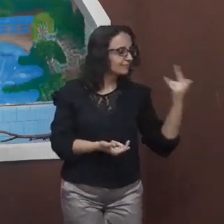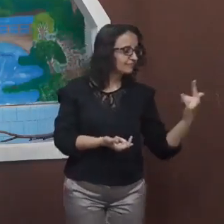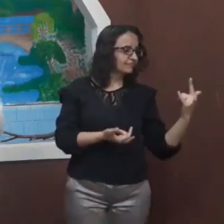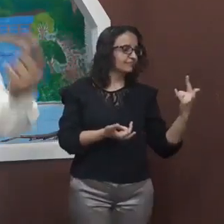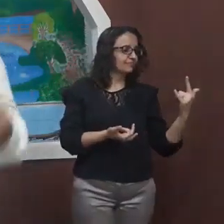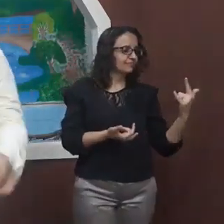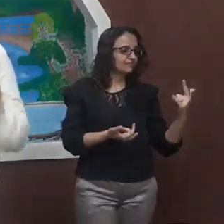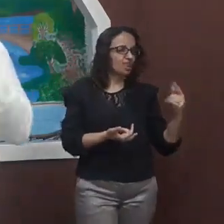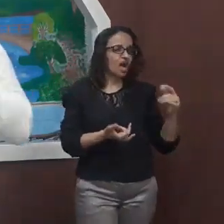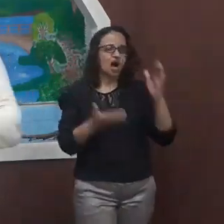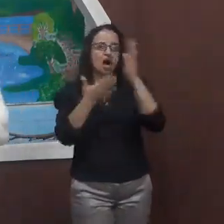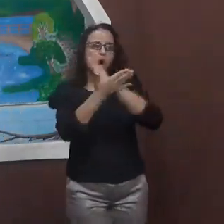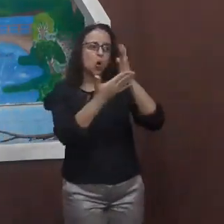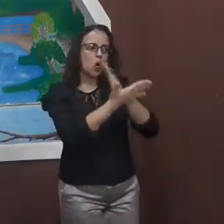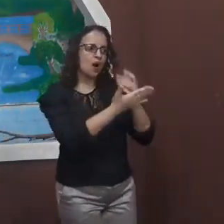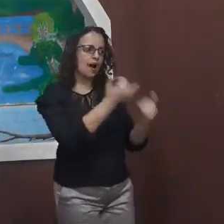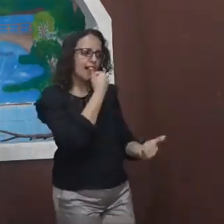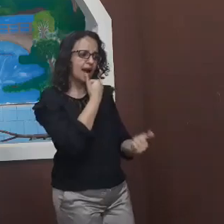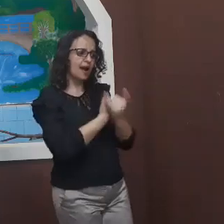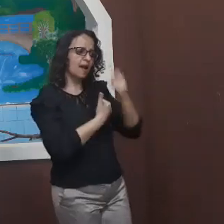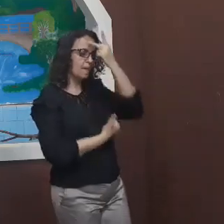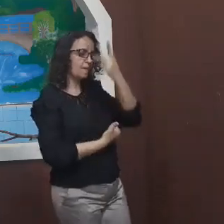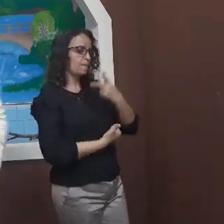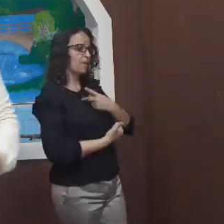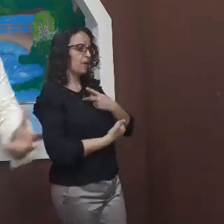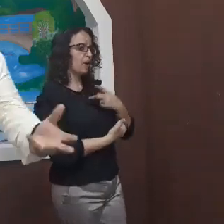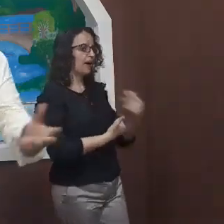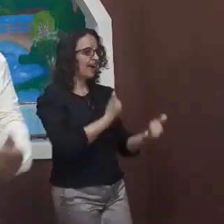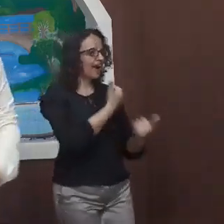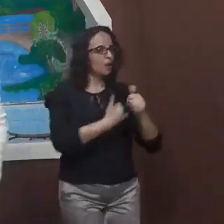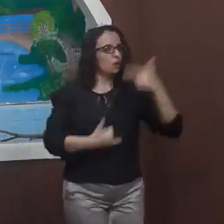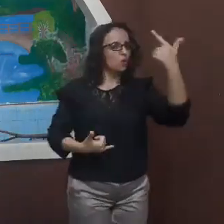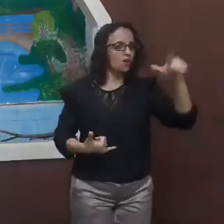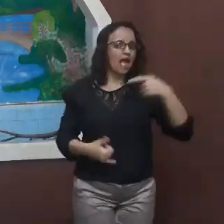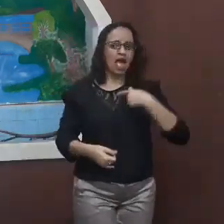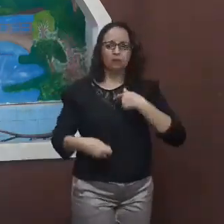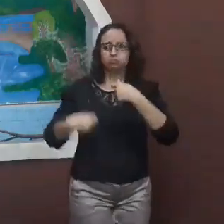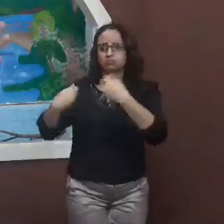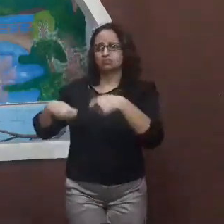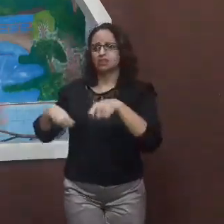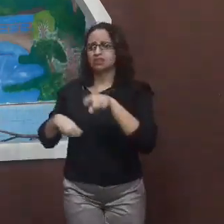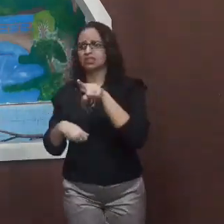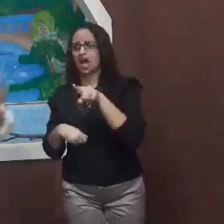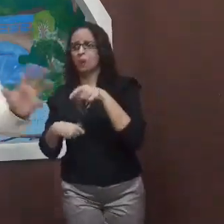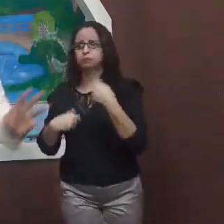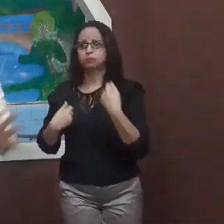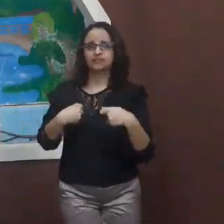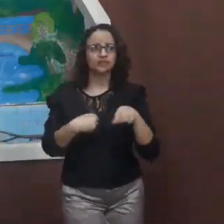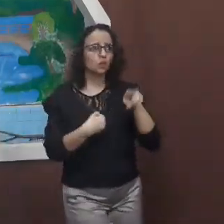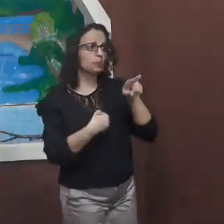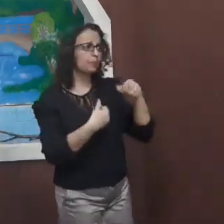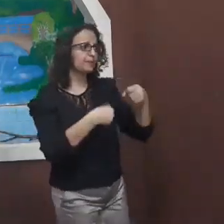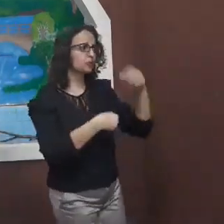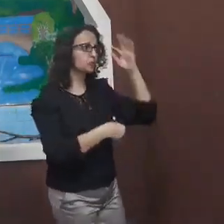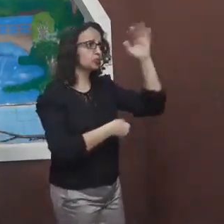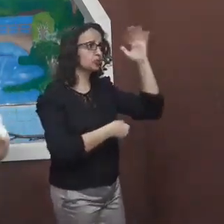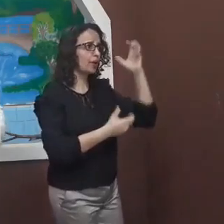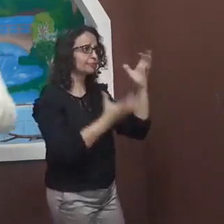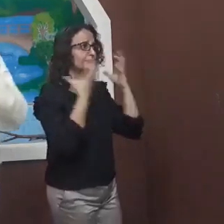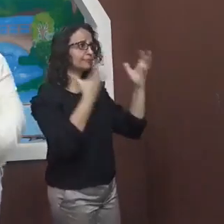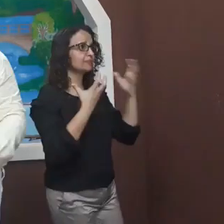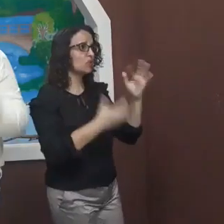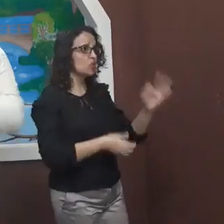alguns enganam o outro e a si mesmo, dizendo: não, mas eu necessito disso, eu preciso disso, eu vou correr, eu estou atrás dos meus sonhos. Cuidado, irmão, cuidado.